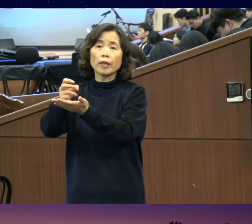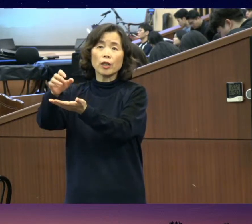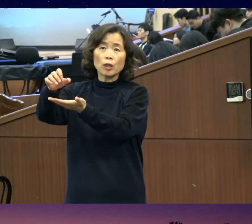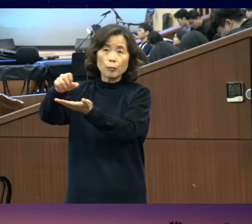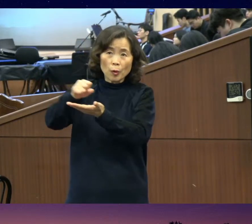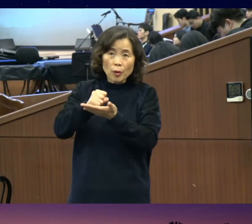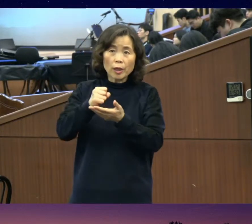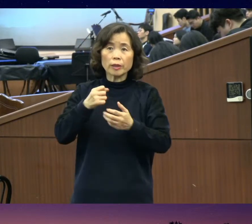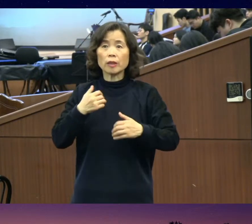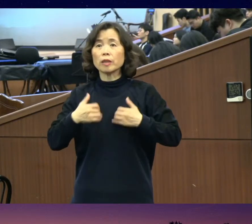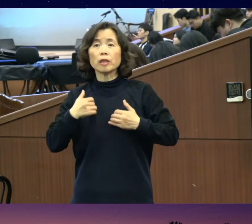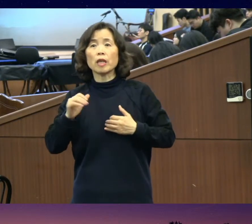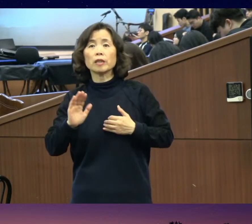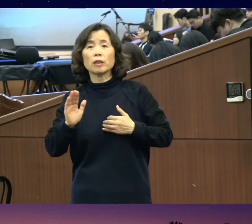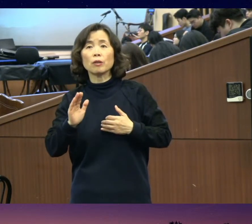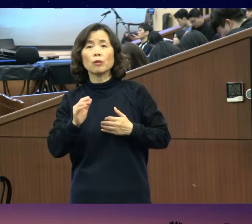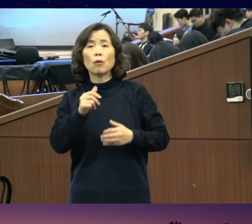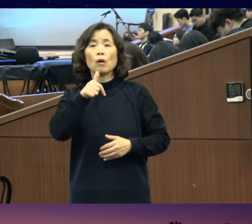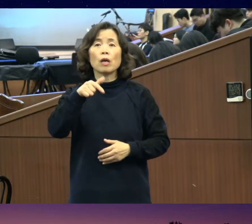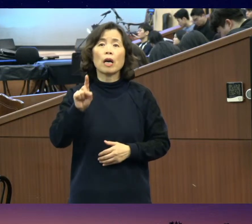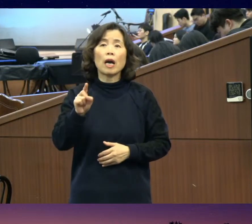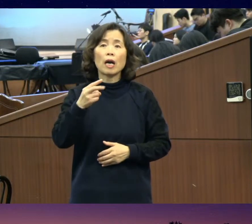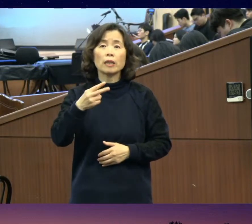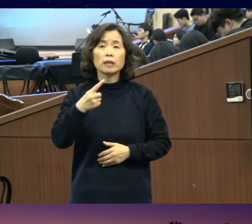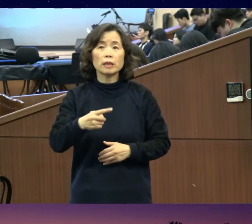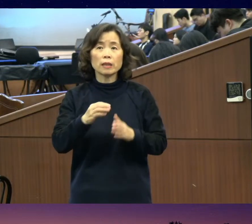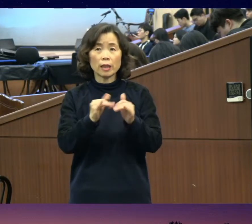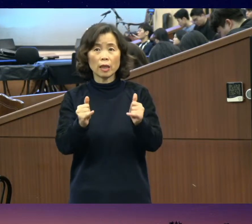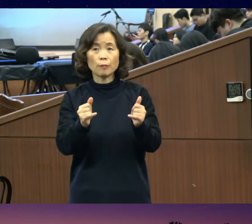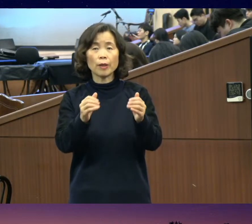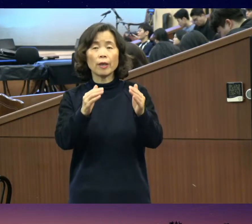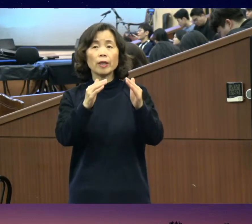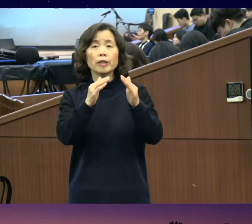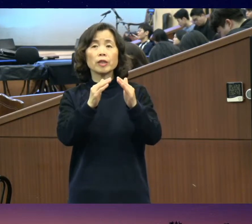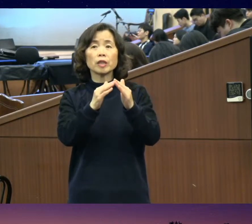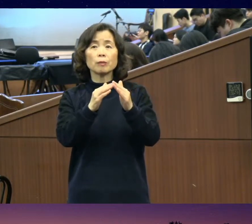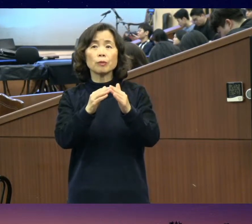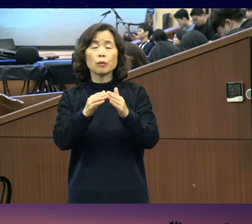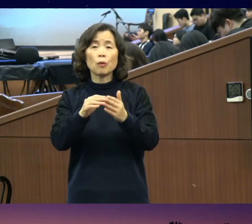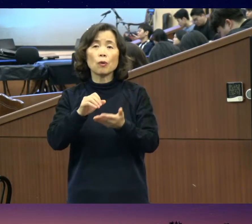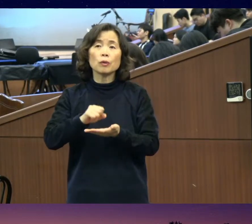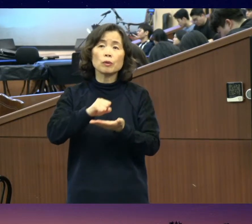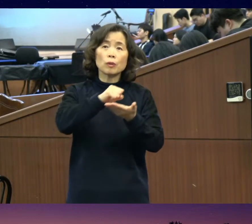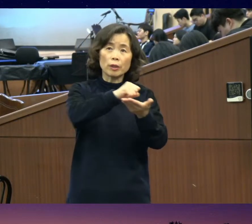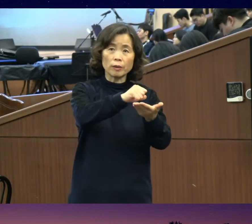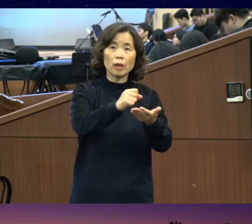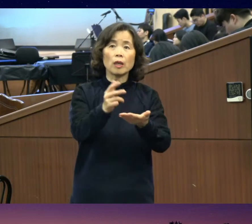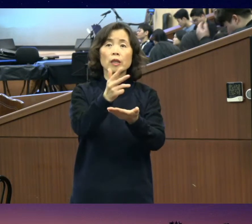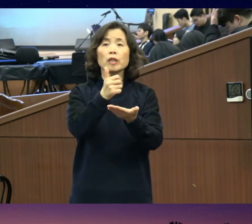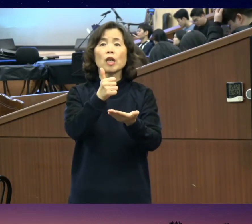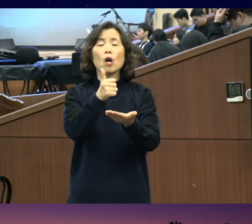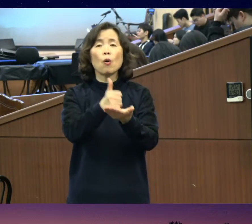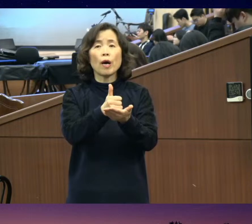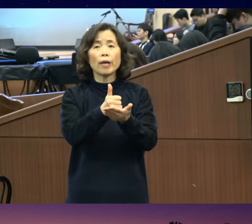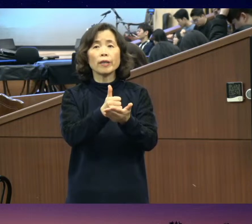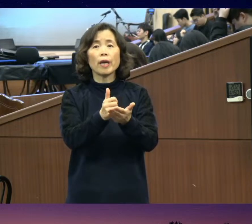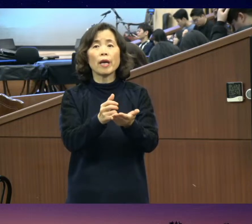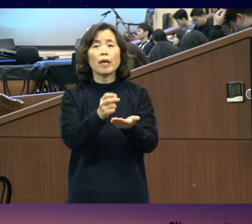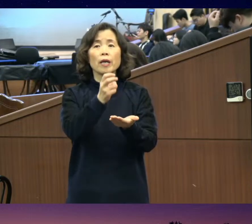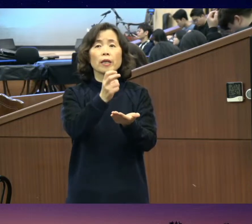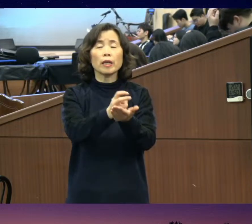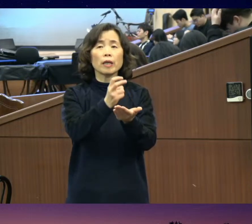가기를 즐겨하지 아니하고 가드 사람 오벳에돔의 집으로 메어 간지라. 여호와의 궤가 가드 사람